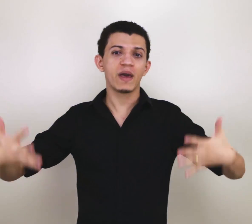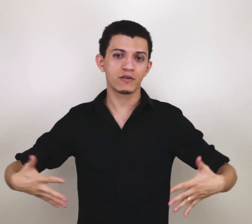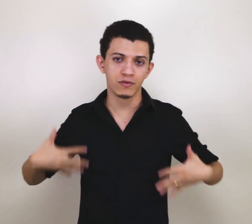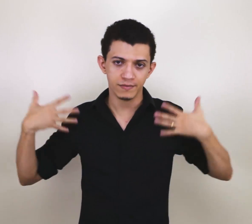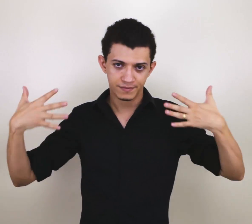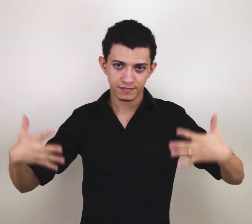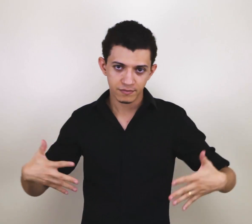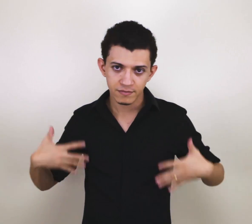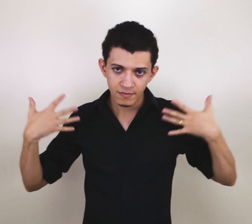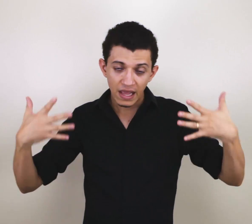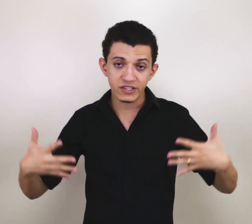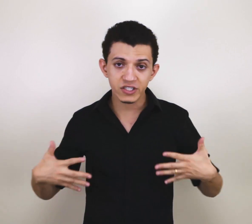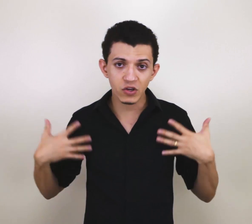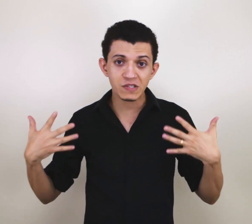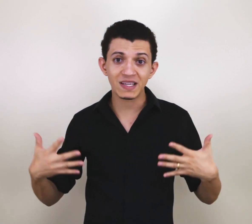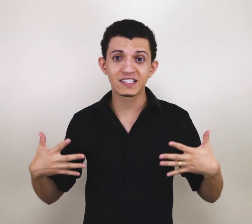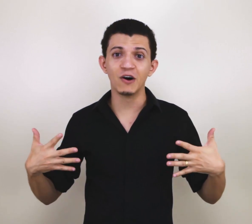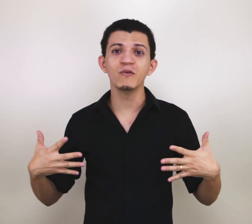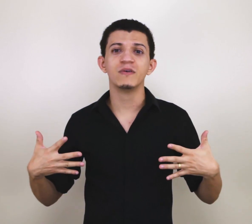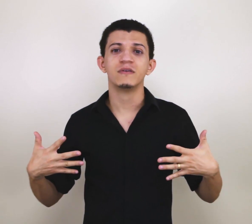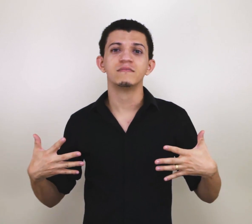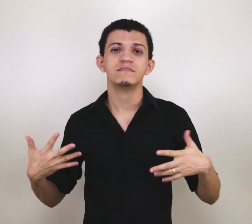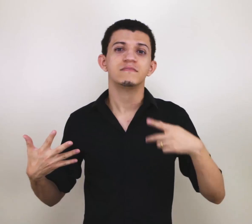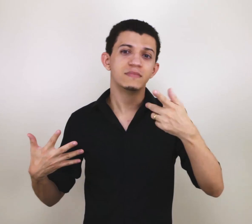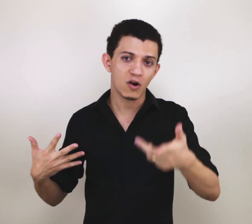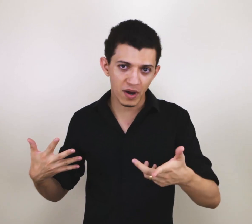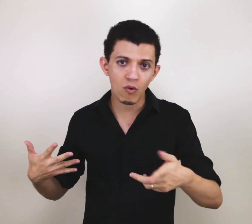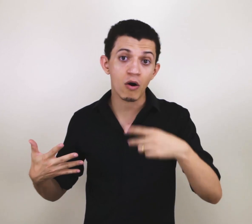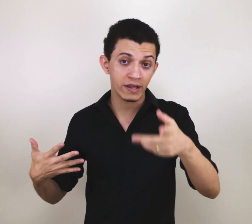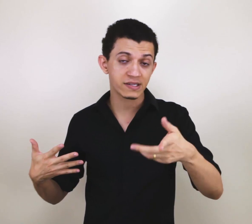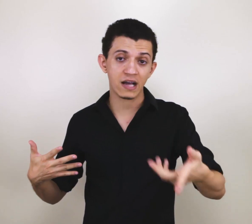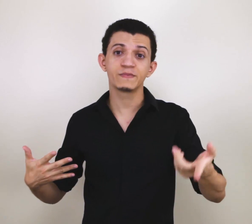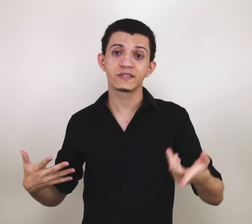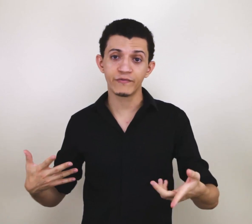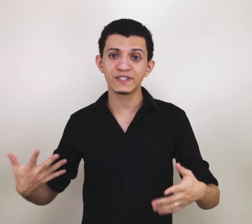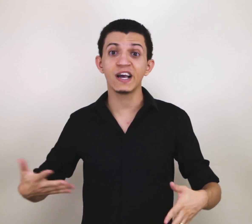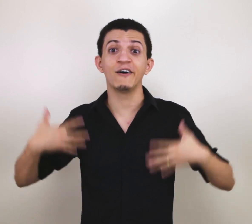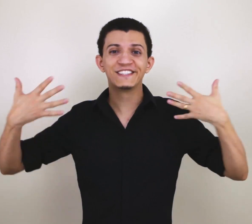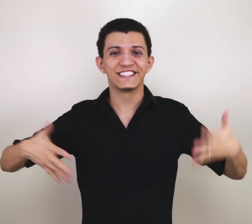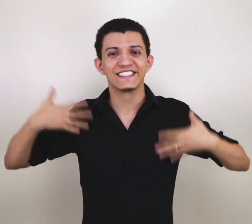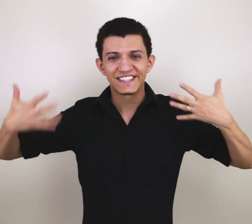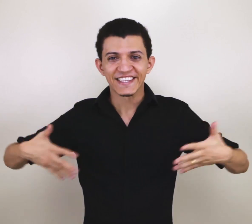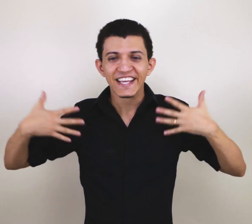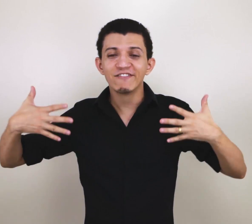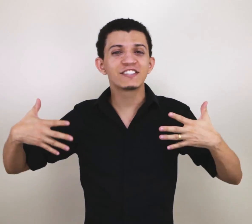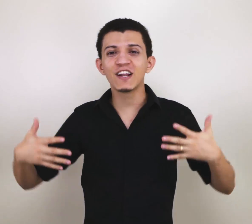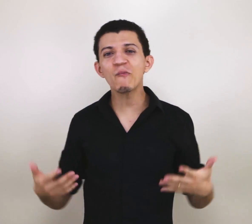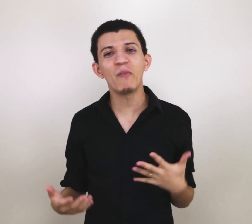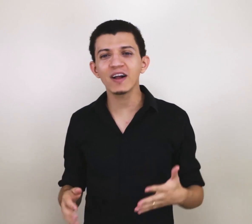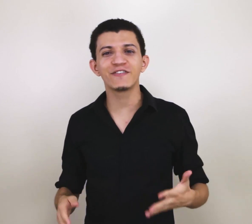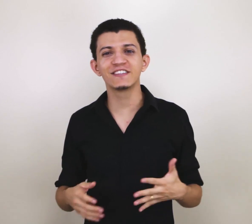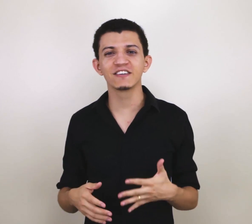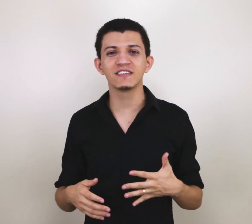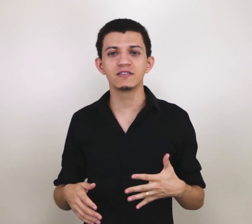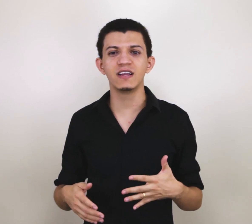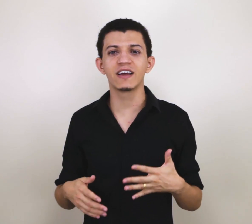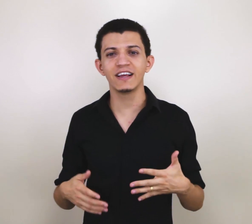movimento e a gente tem uma expressão não manual, nesse caso, expressão facial. Você não pode fazer o sinal de alegria